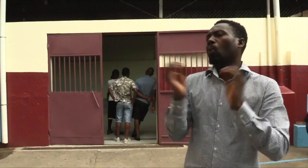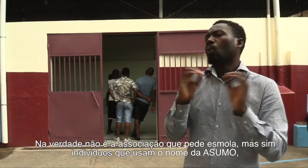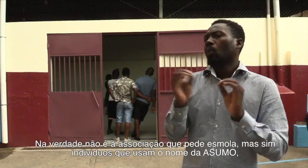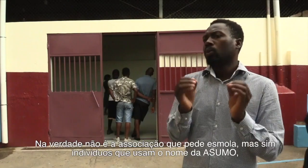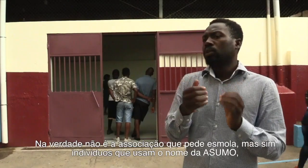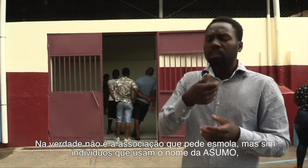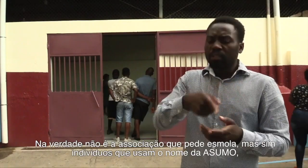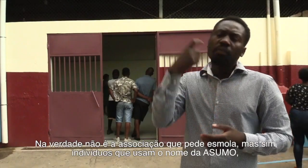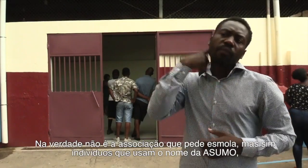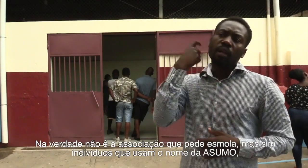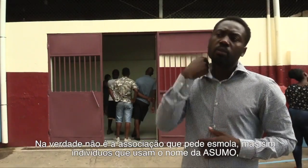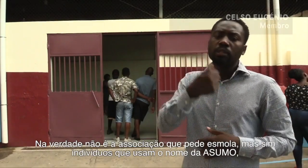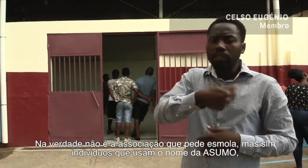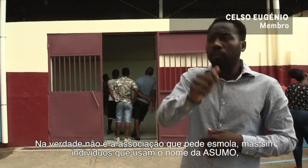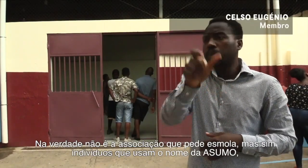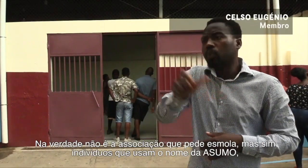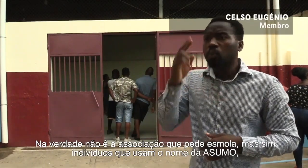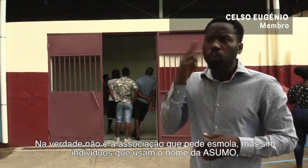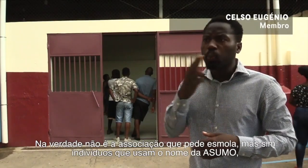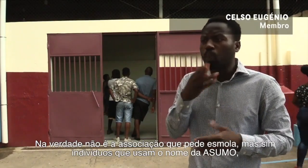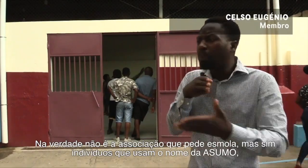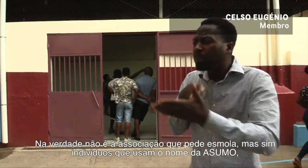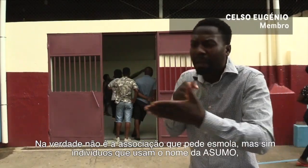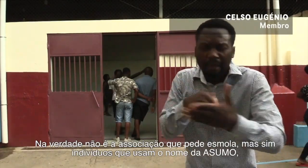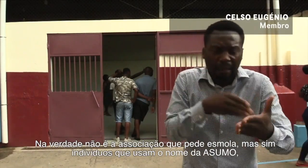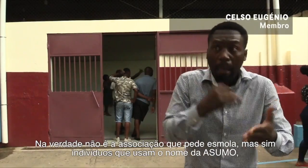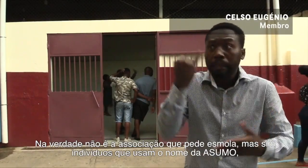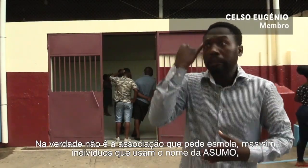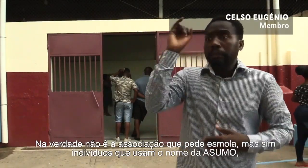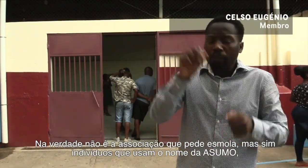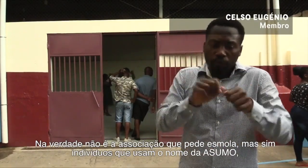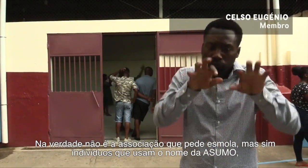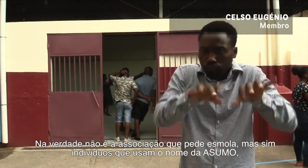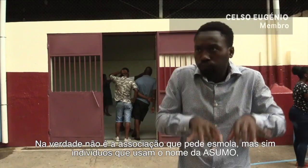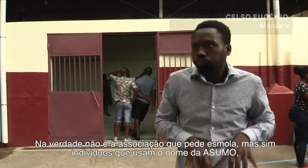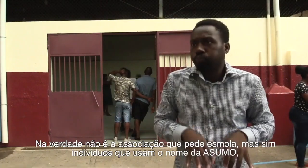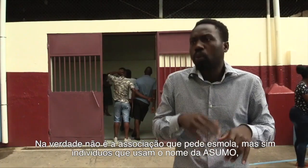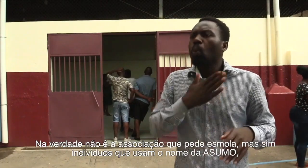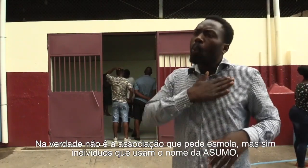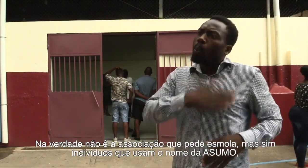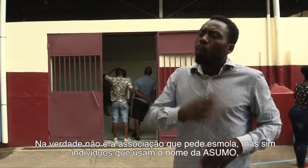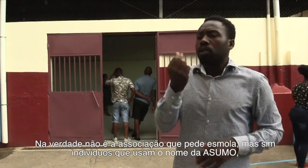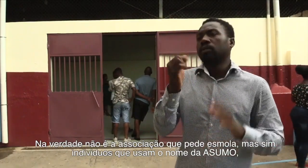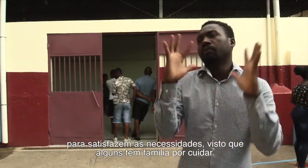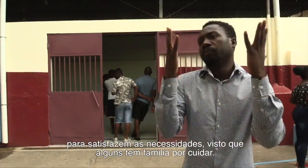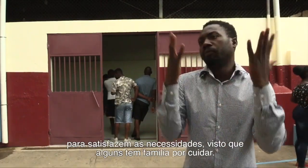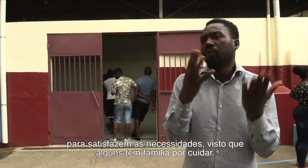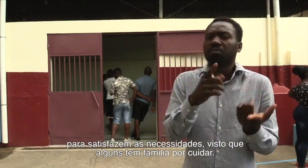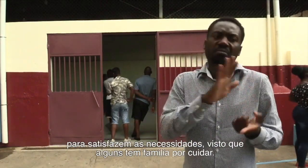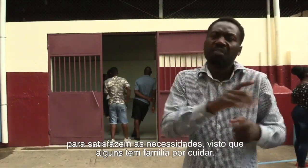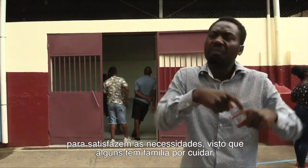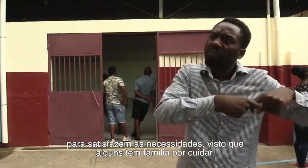A verdade não é a associação que pede esmola, mas sim indivíduos que usam o nome da Assumo